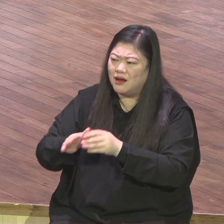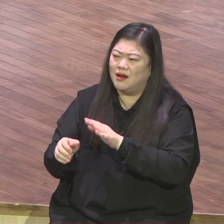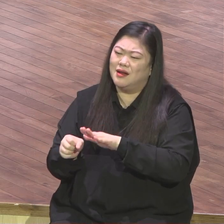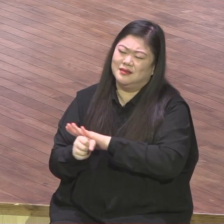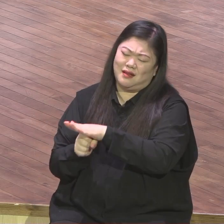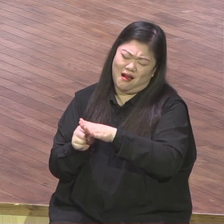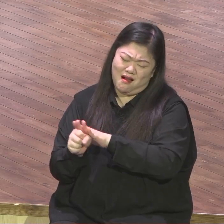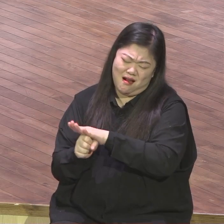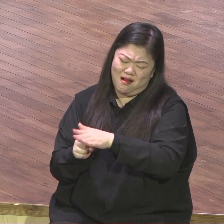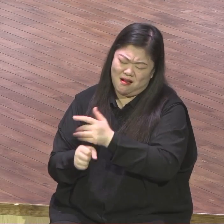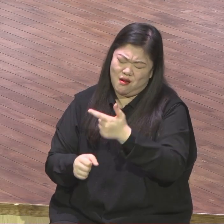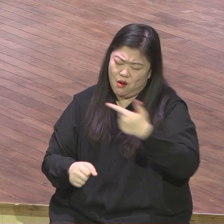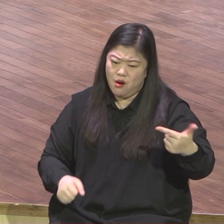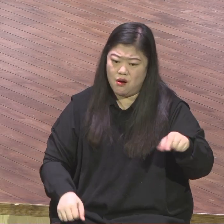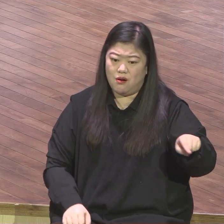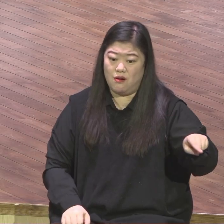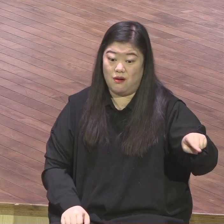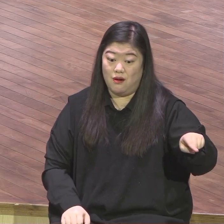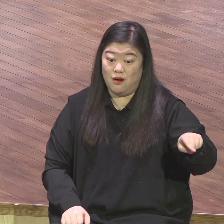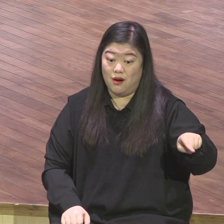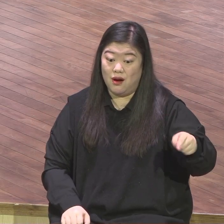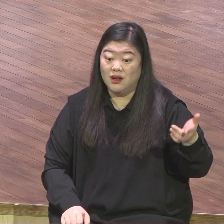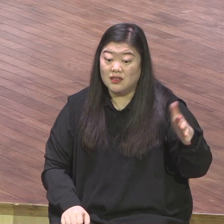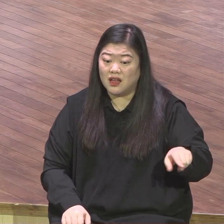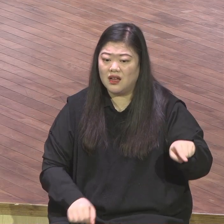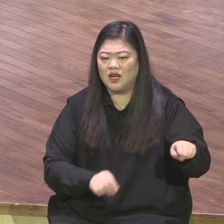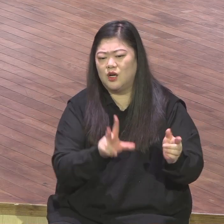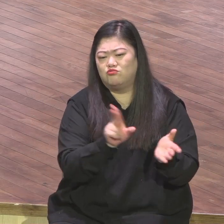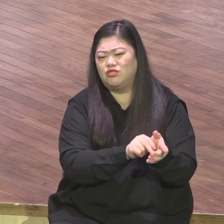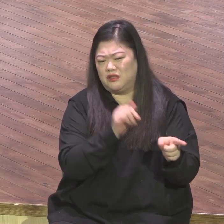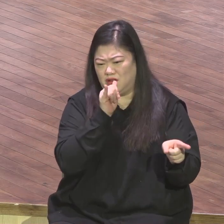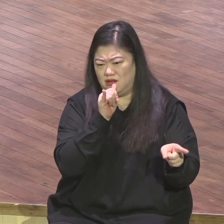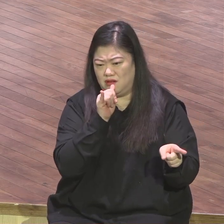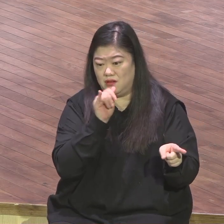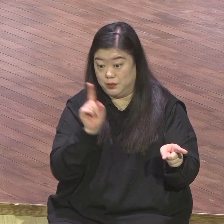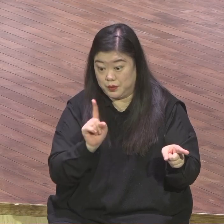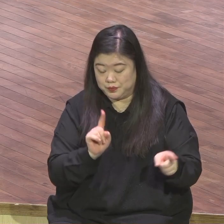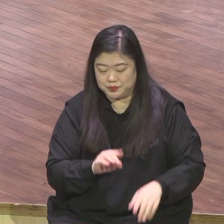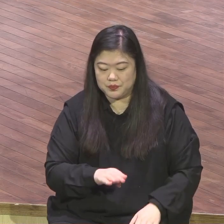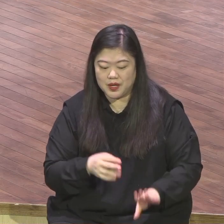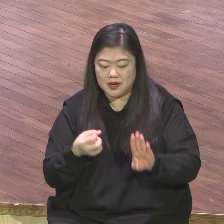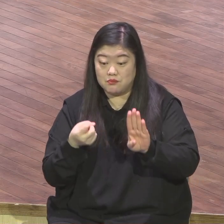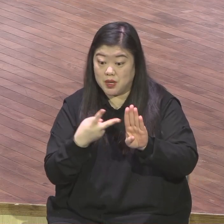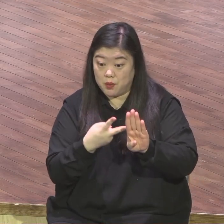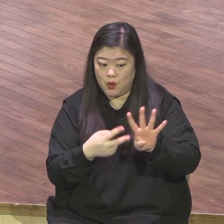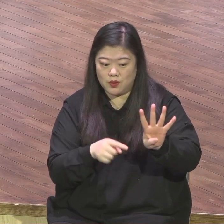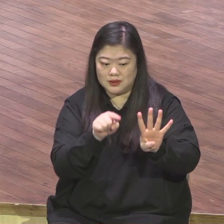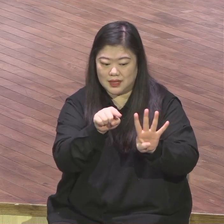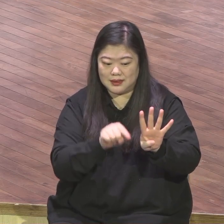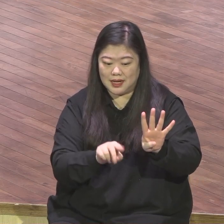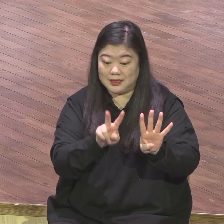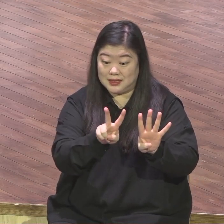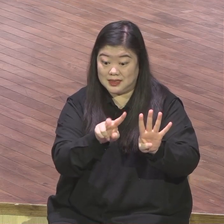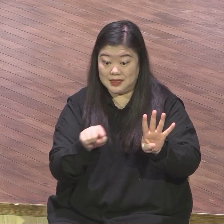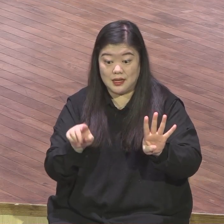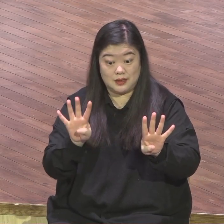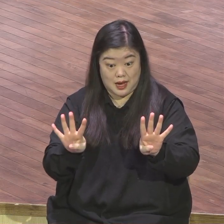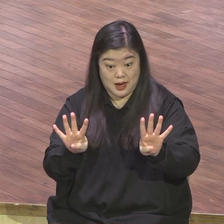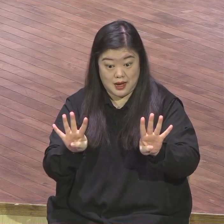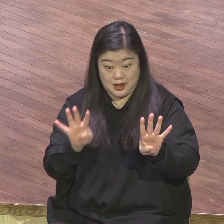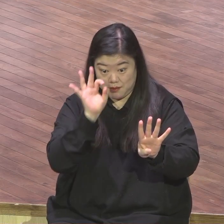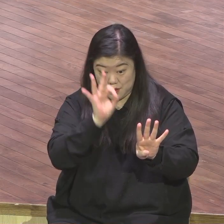대단했습니다. 그런데 한 가지 문제가 뭐냐? 빌립보 4장 2절로 3절에서 바울이 간단히